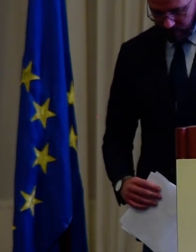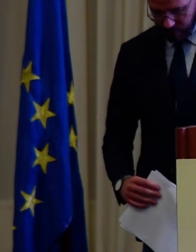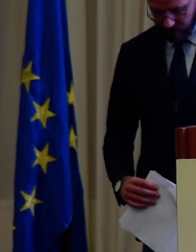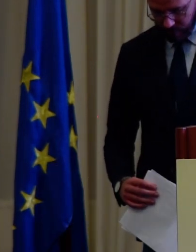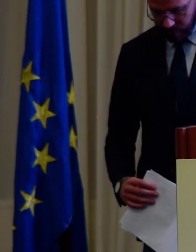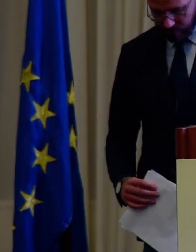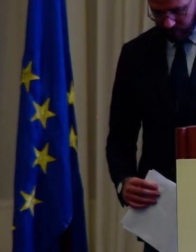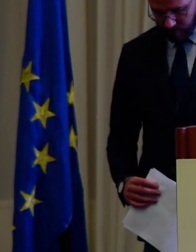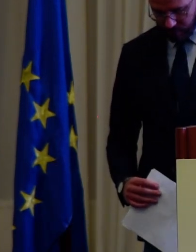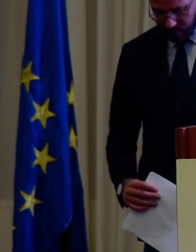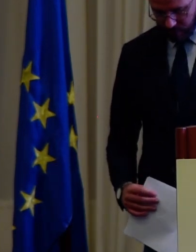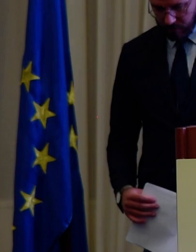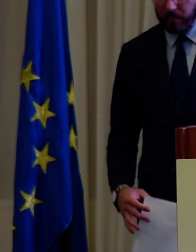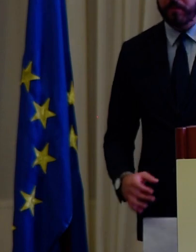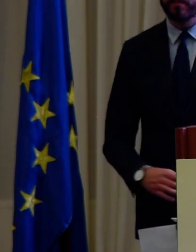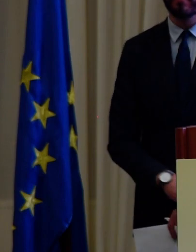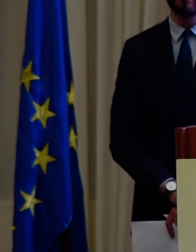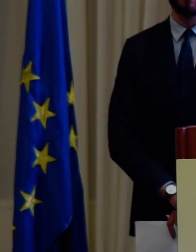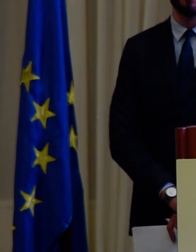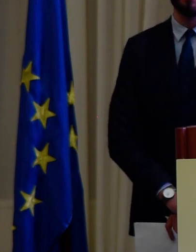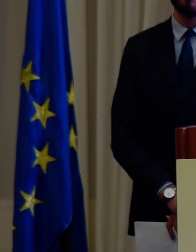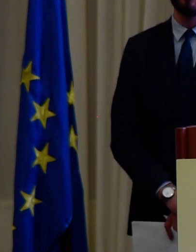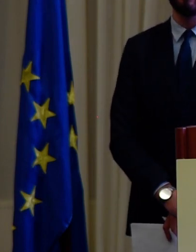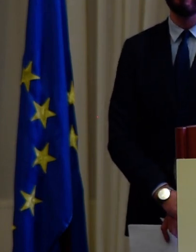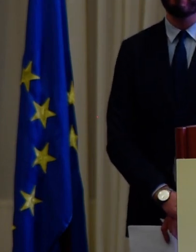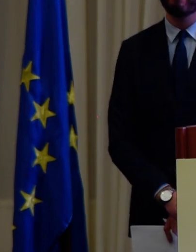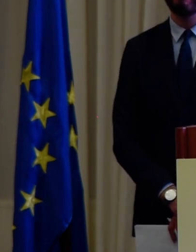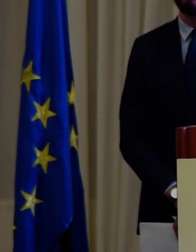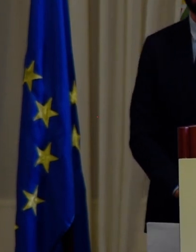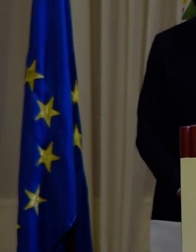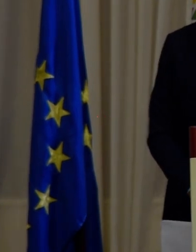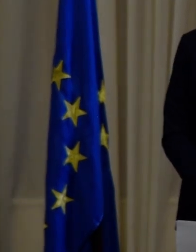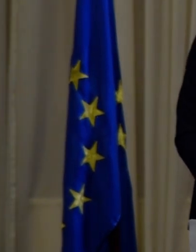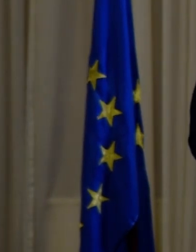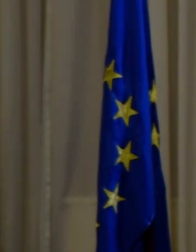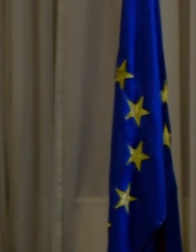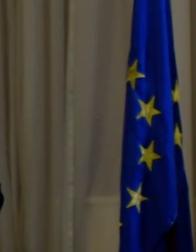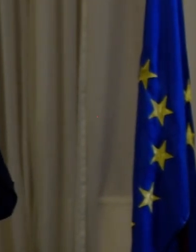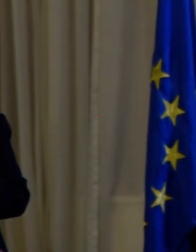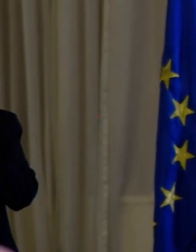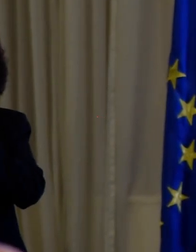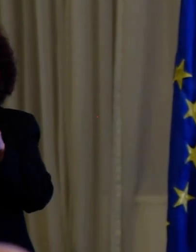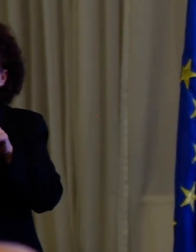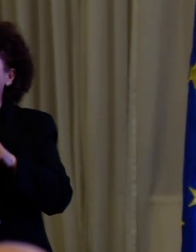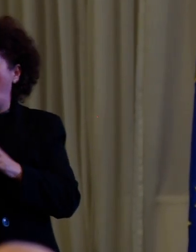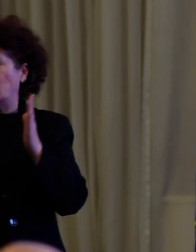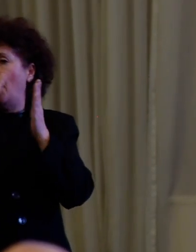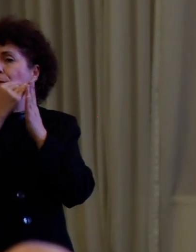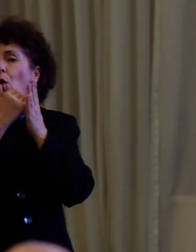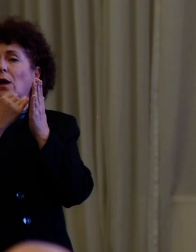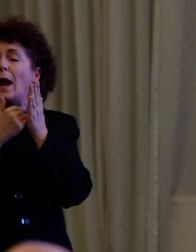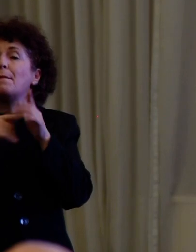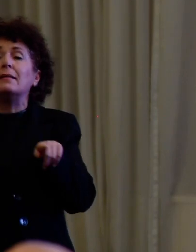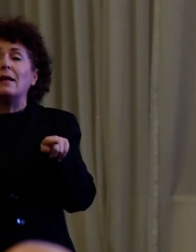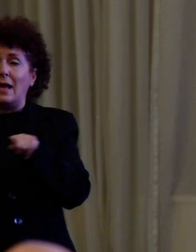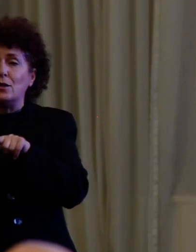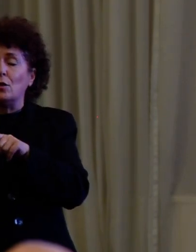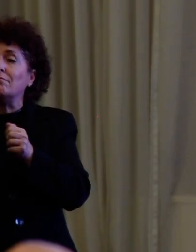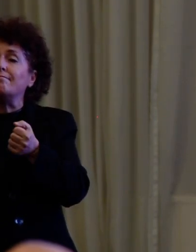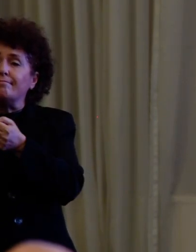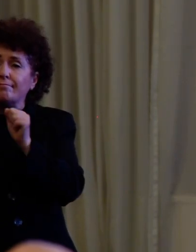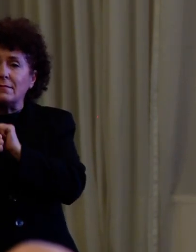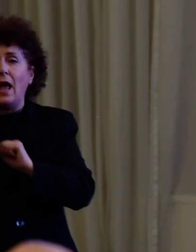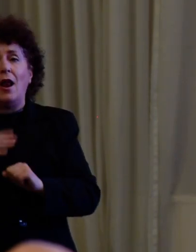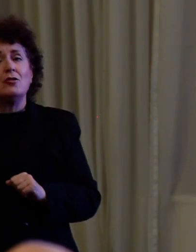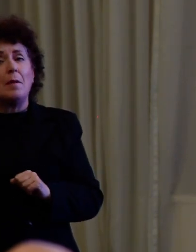Добър ден и от мене, почитувани гости и почитувани делегати. Во вториот дел да решаме програмата, исто така, заложбите на